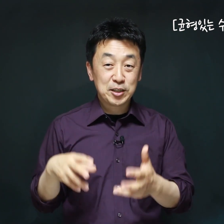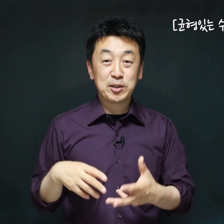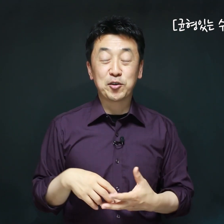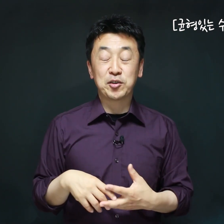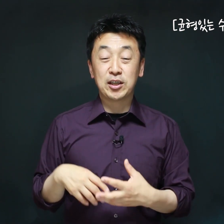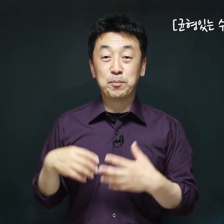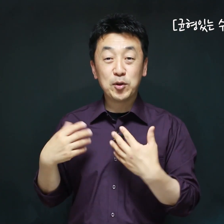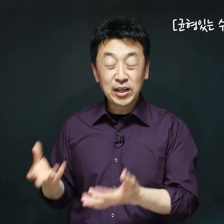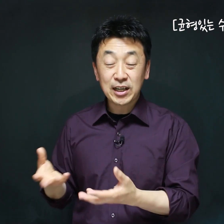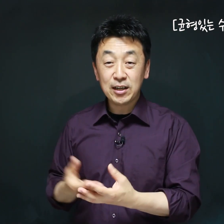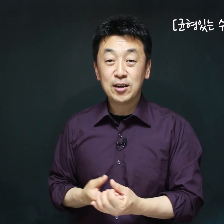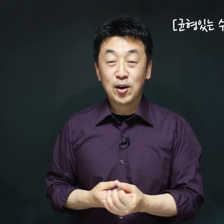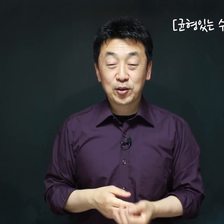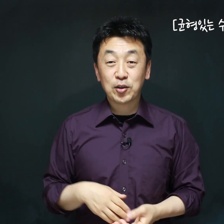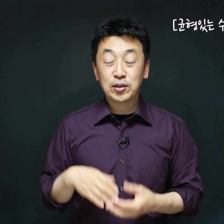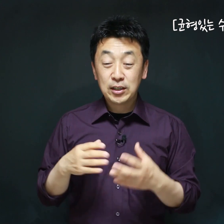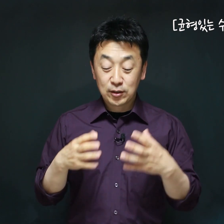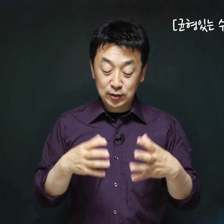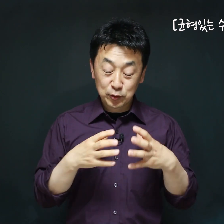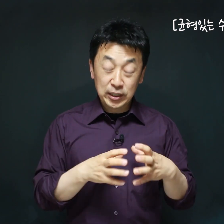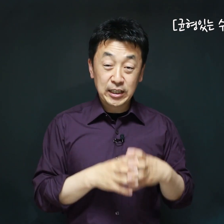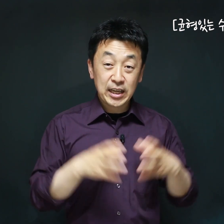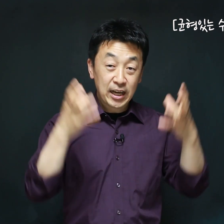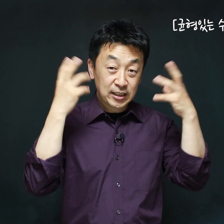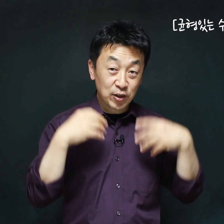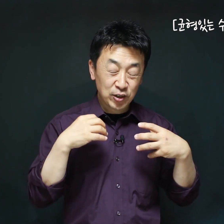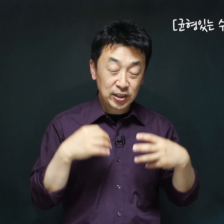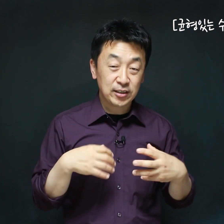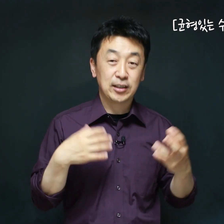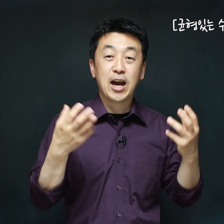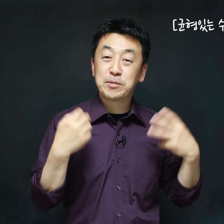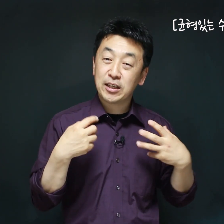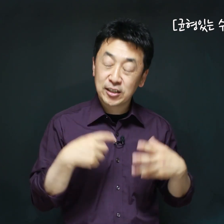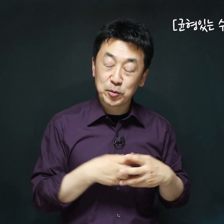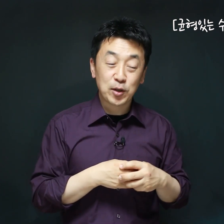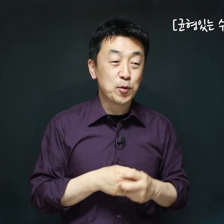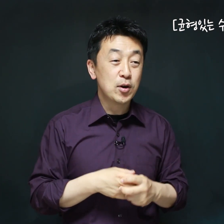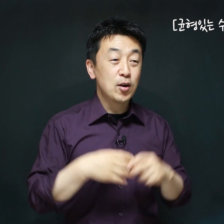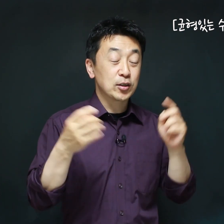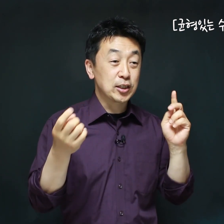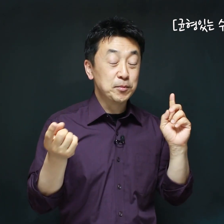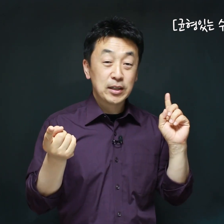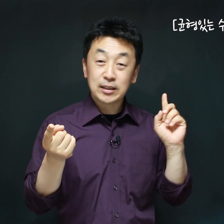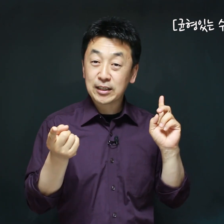의미를 어떻게 표현할까? 우리가 이해한 그 언어를, 그러니까 합의에 이르지 못했고 지금 딱